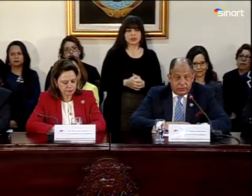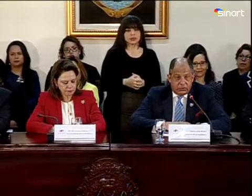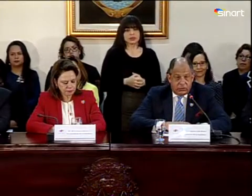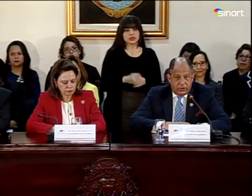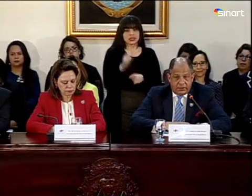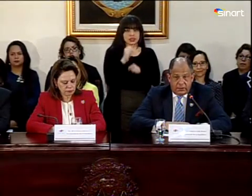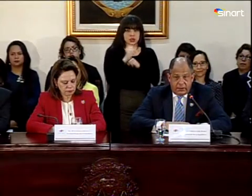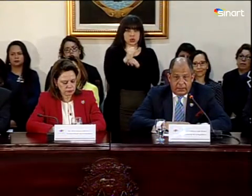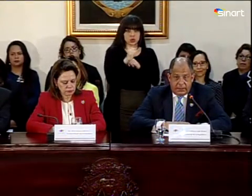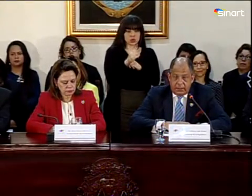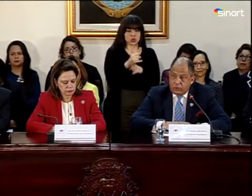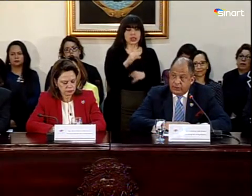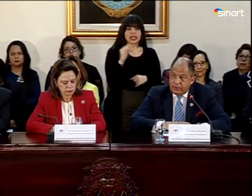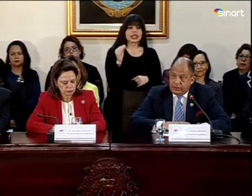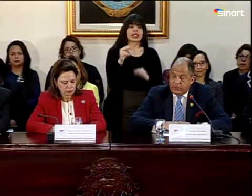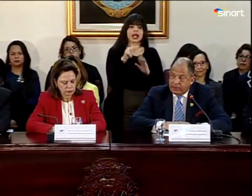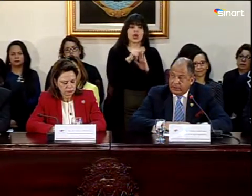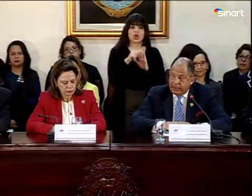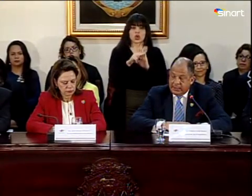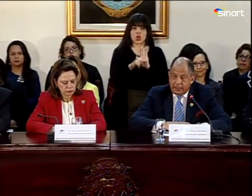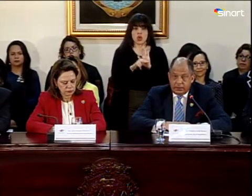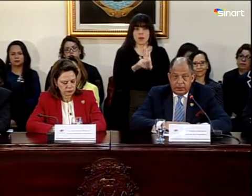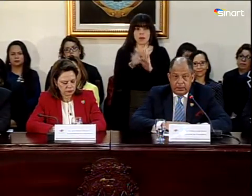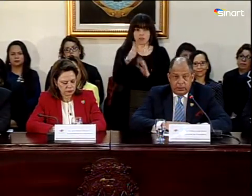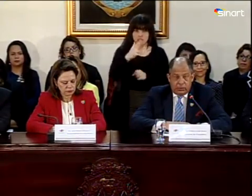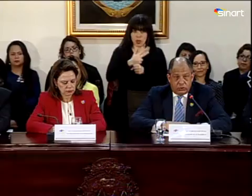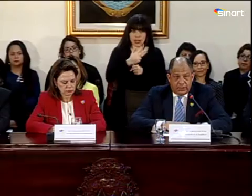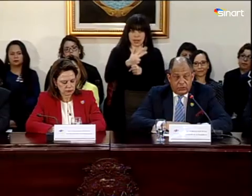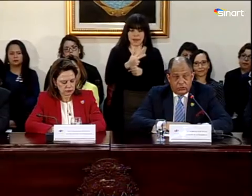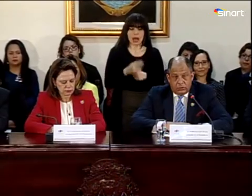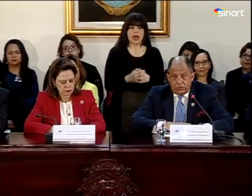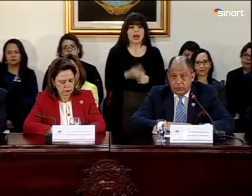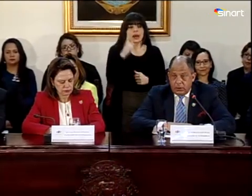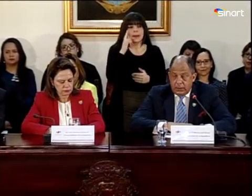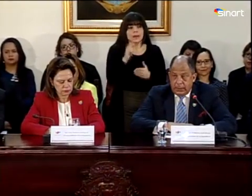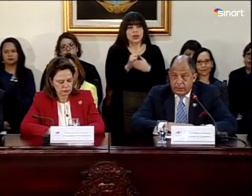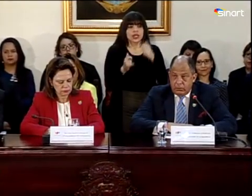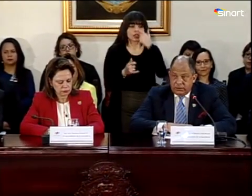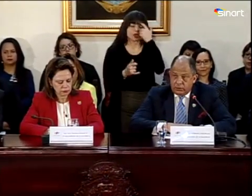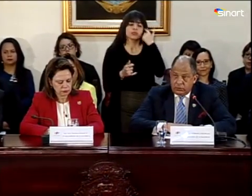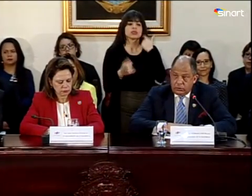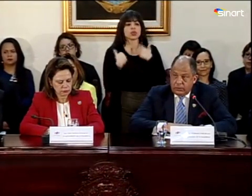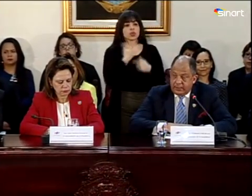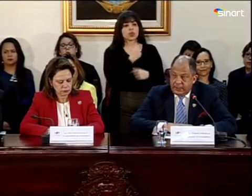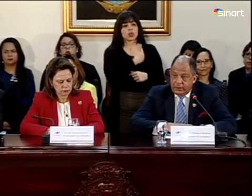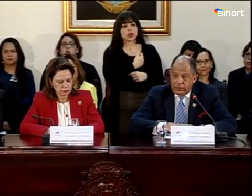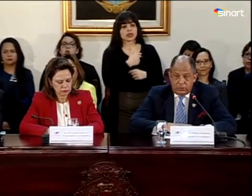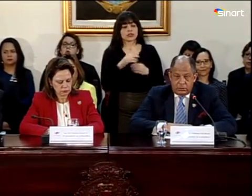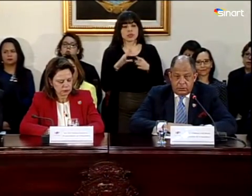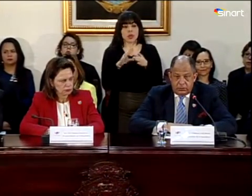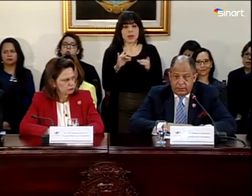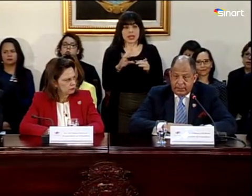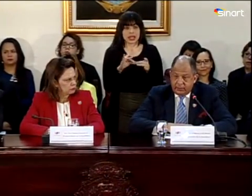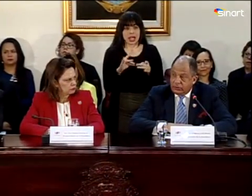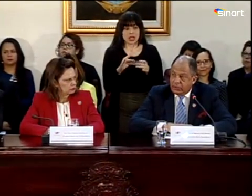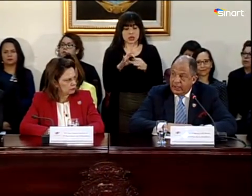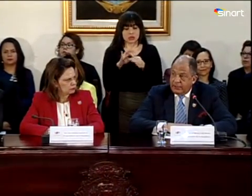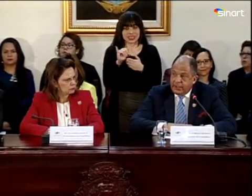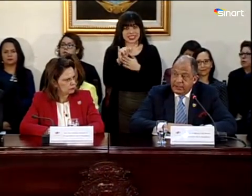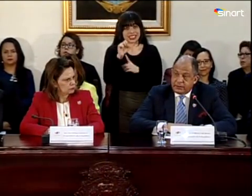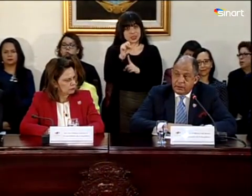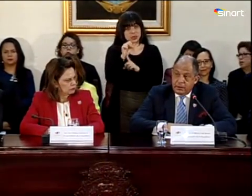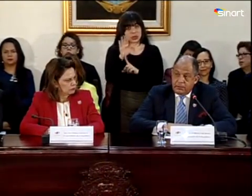las instituciones y de la normativa guatemalteca, y por lo tanto nuestro comentario sobre la situación